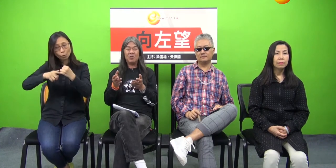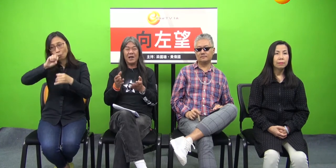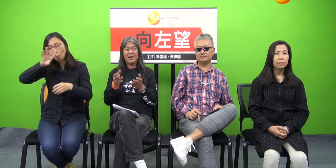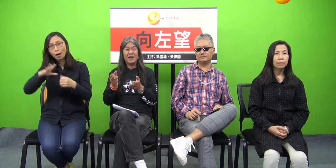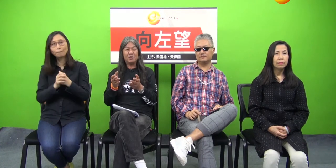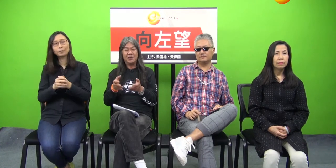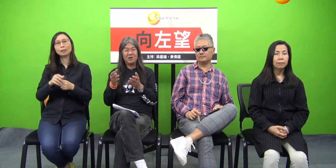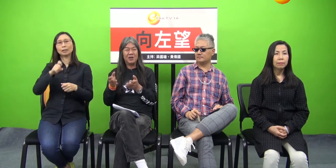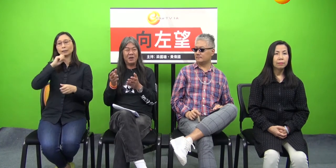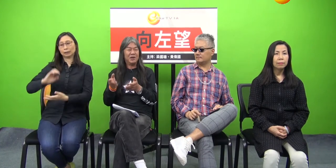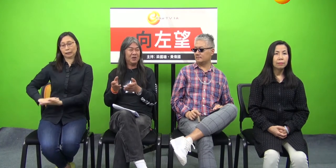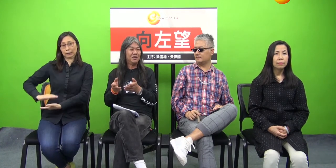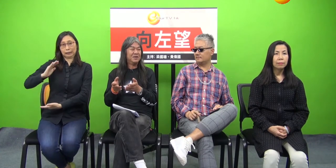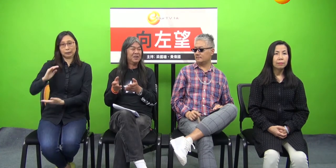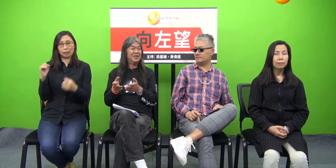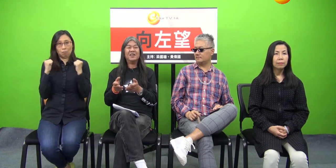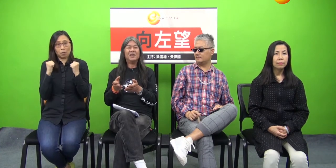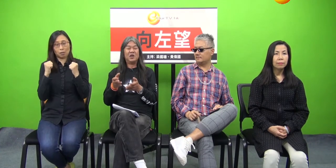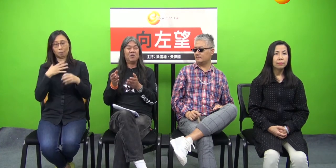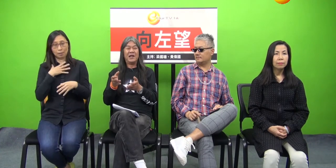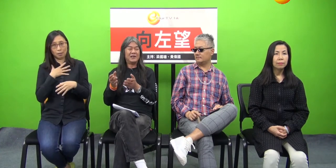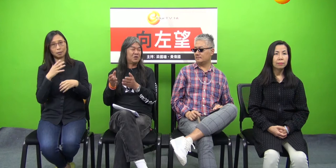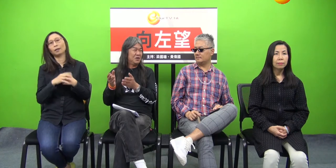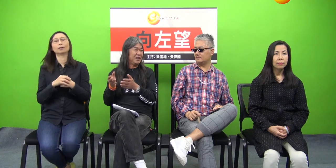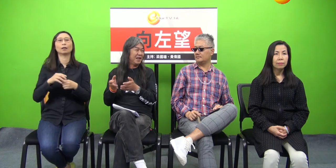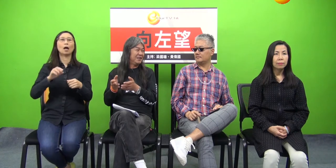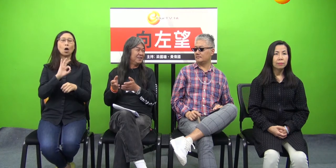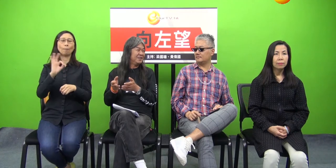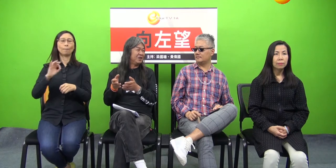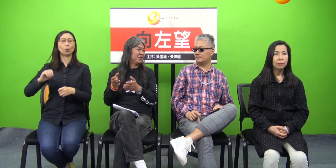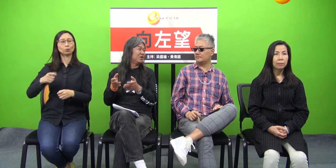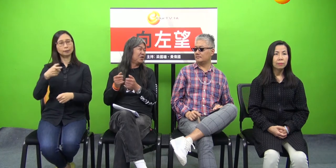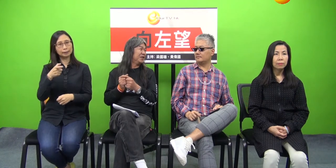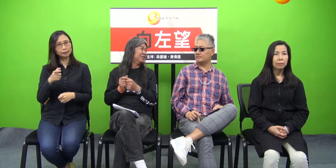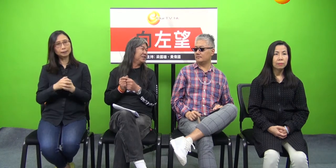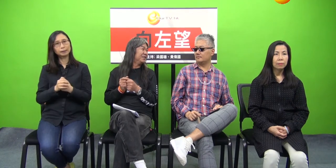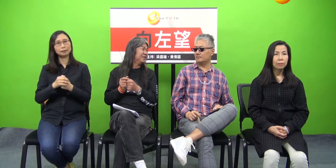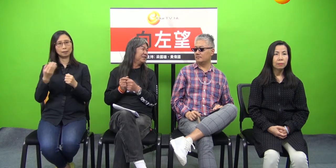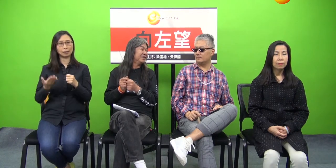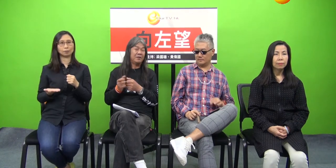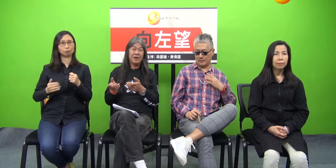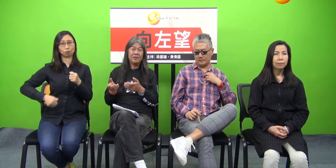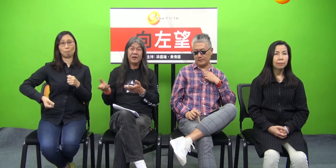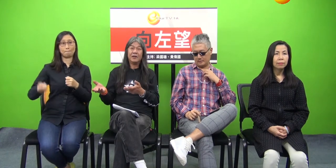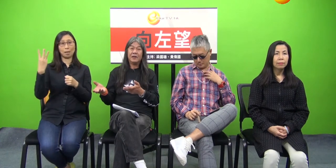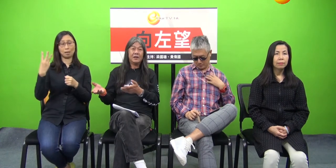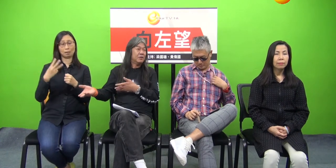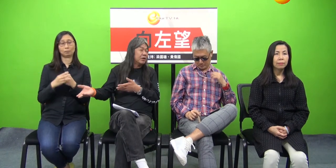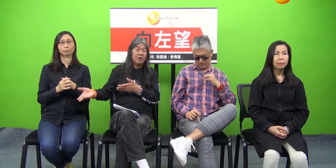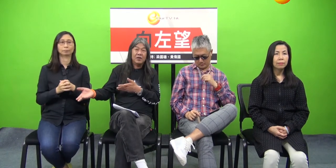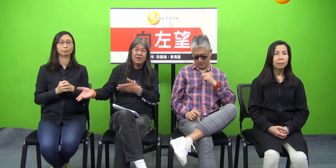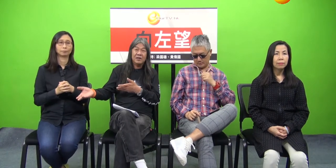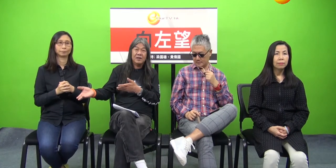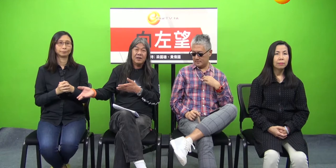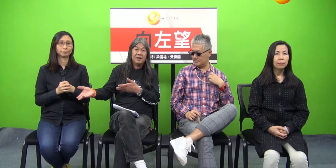無產階級在這場革命裏將會贏得全世界，失去佢嘅鎖鏈啊嘛。系咪？喂，